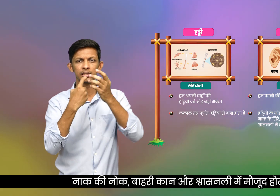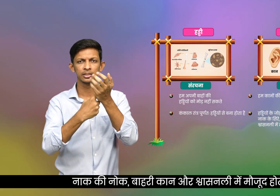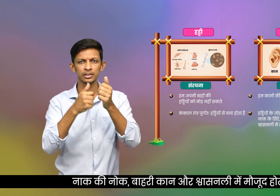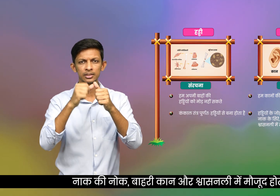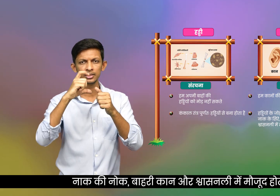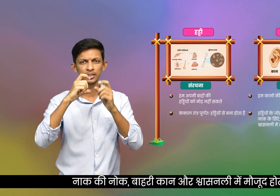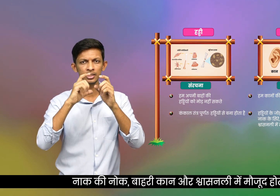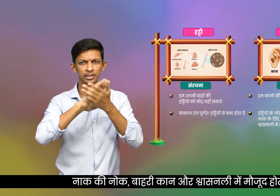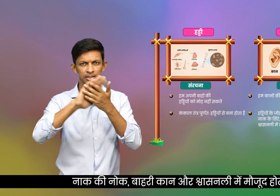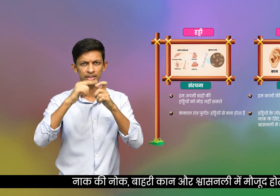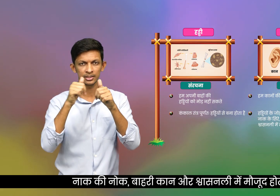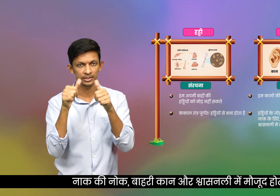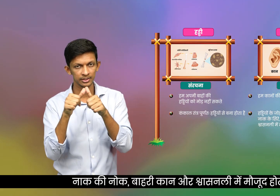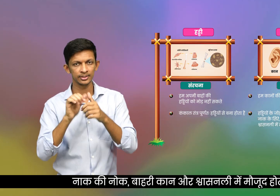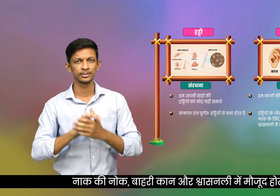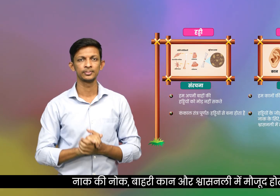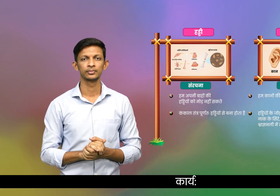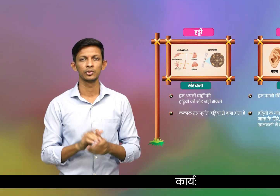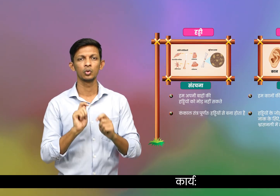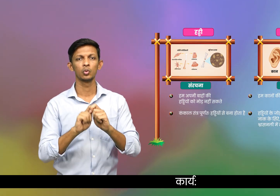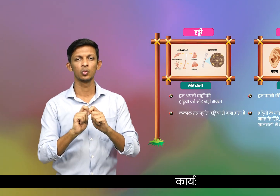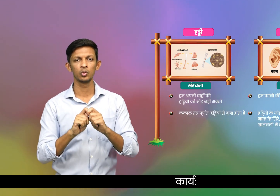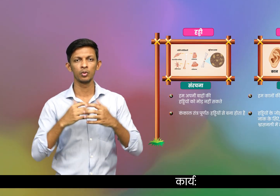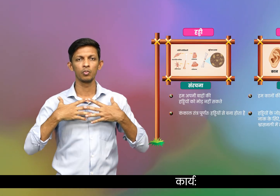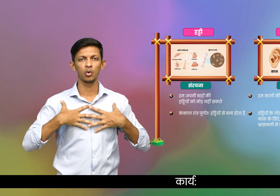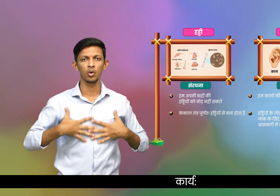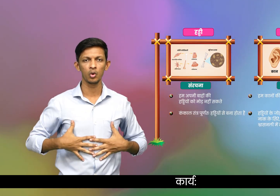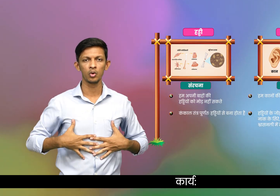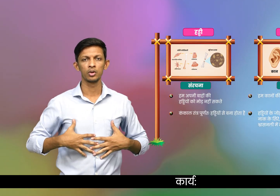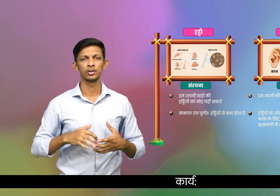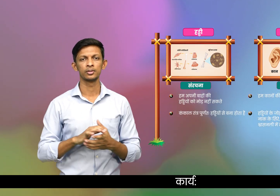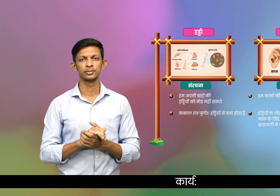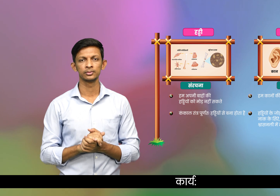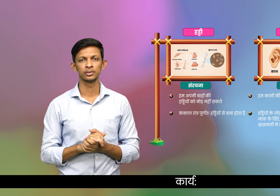में मौजूद होता है। कार्य।